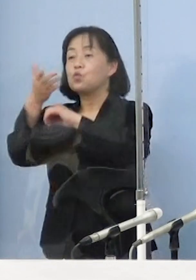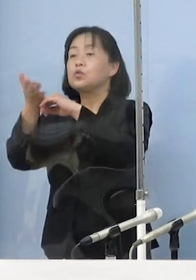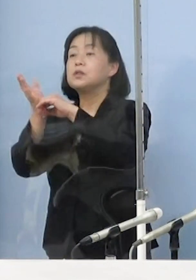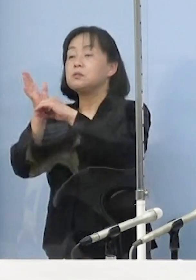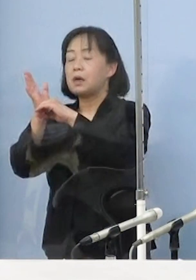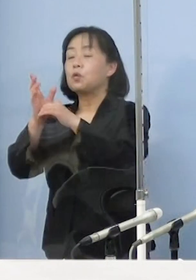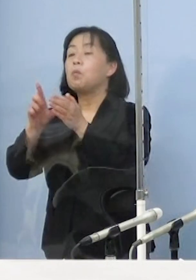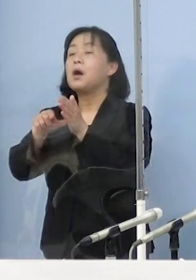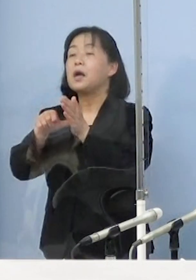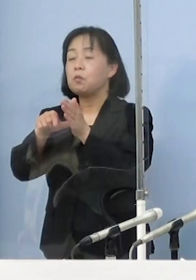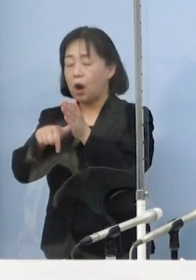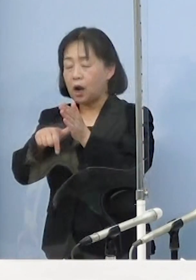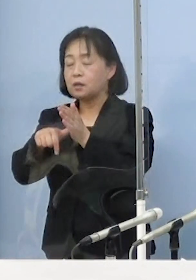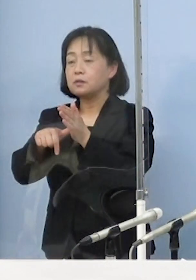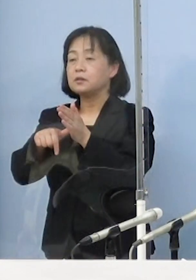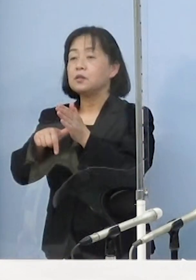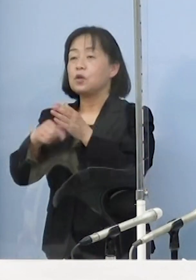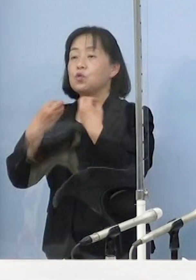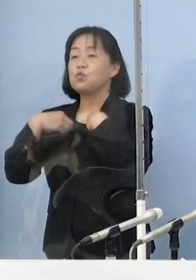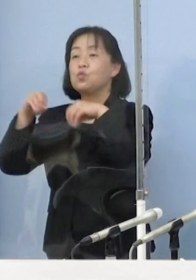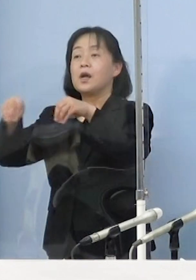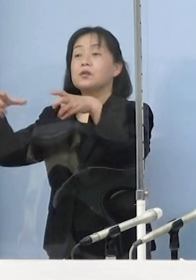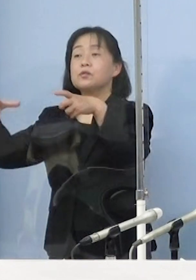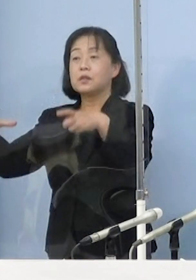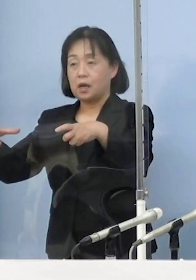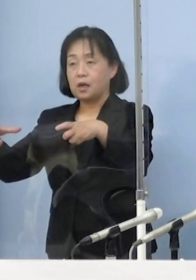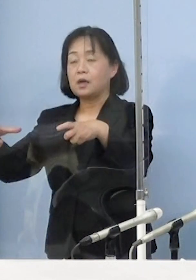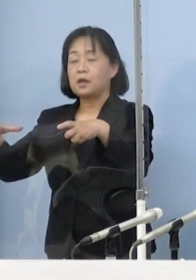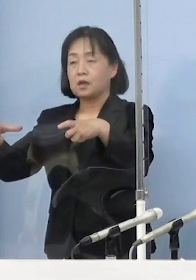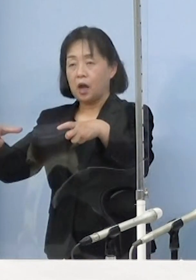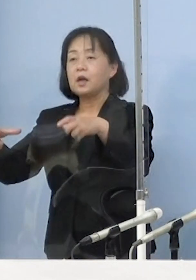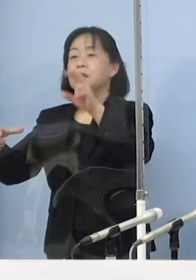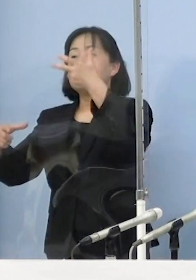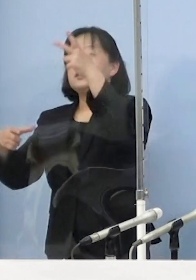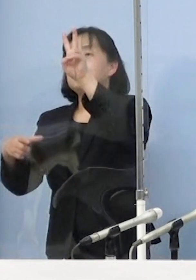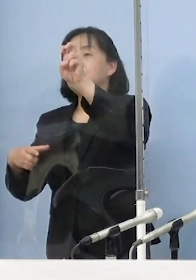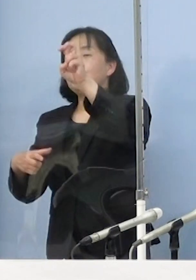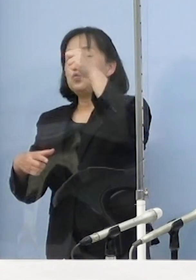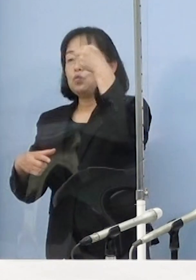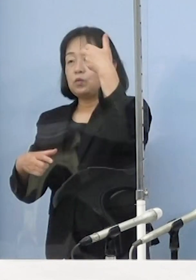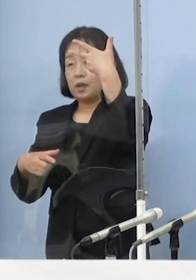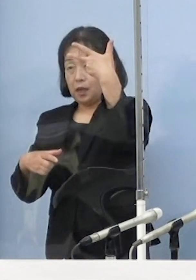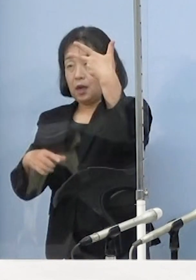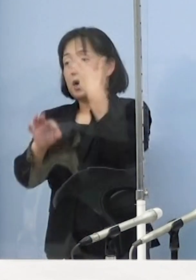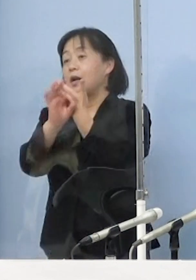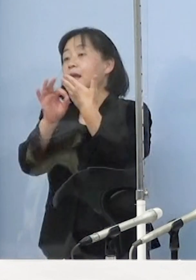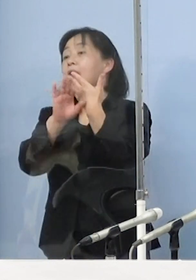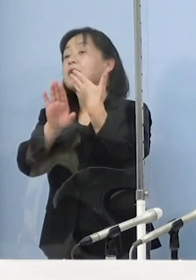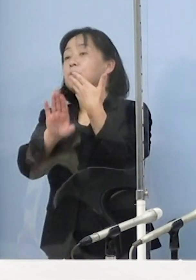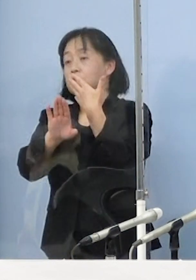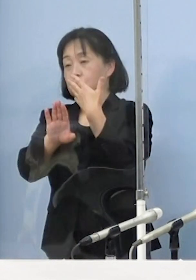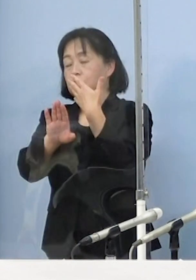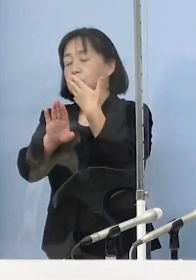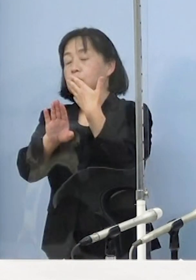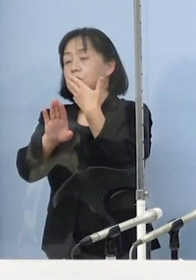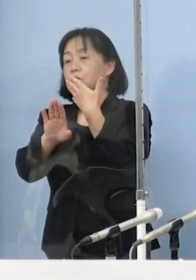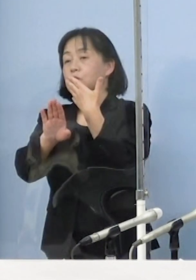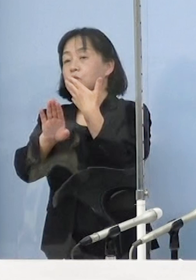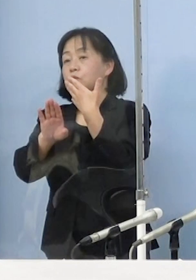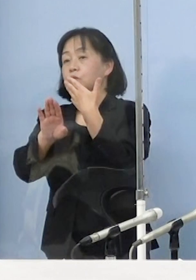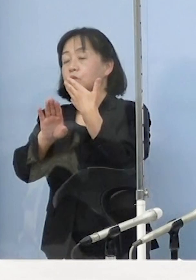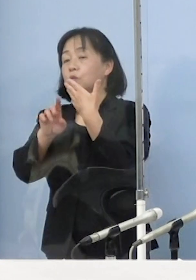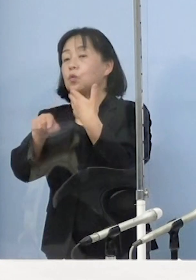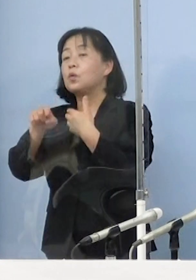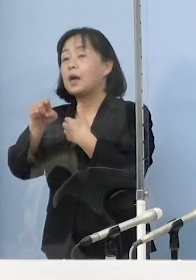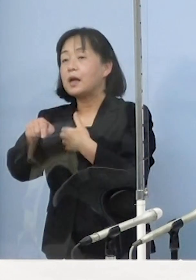はこのクラスター、まあ、たくさん全部で27今クラスターがあるわけなんですが、この中で